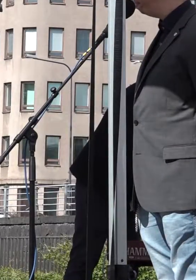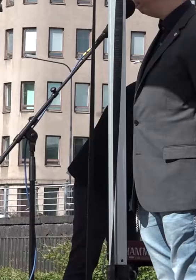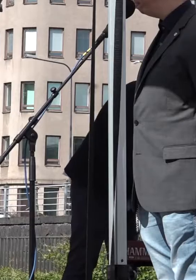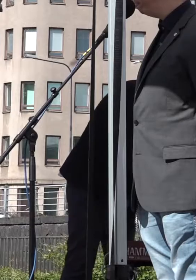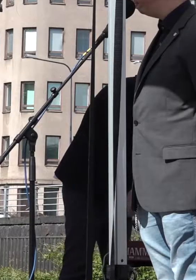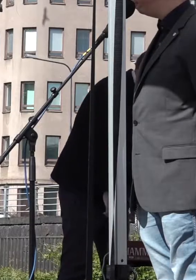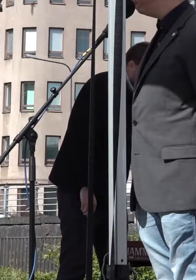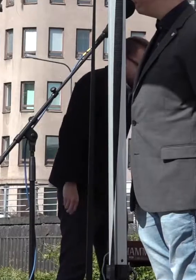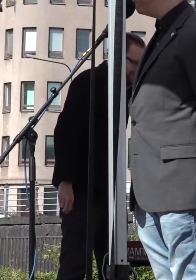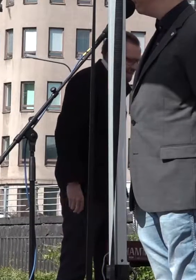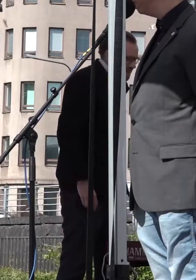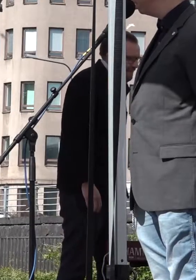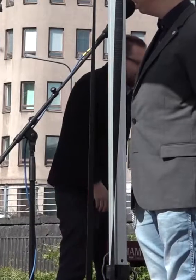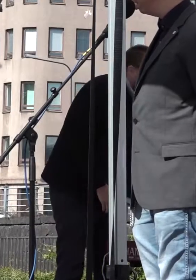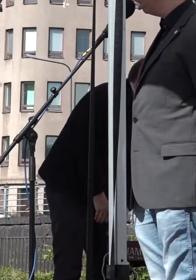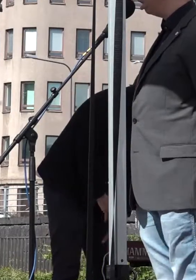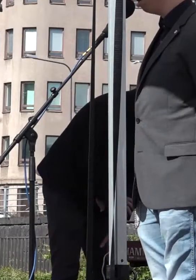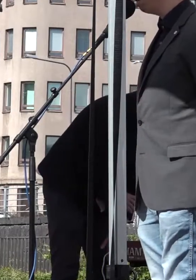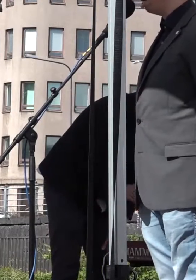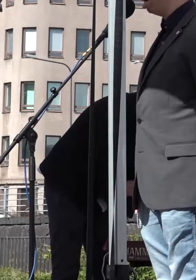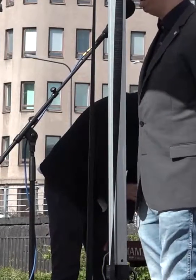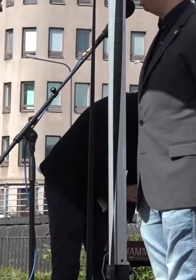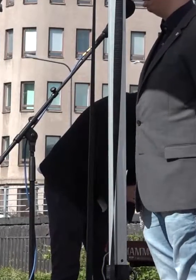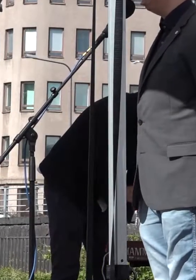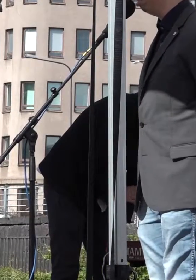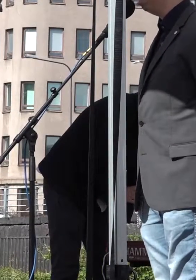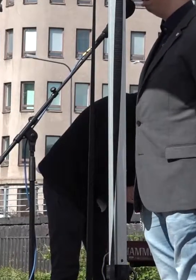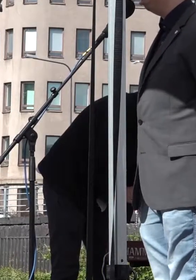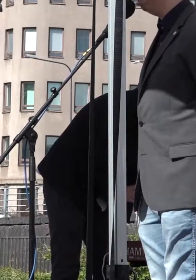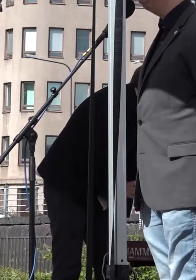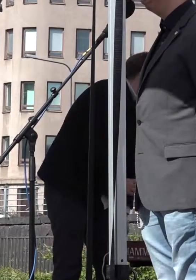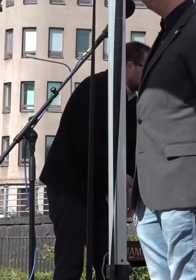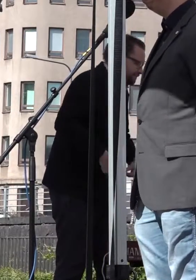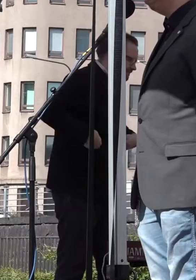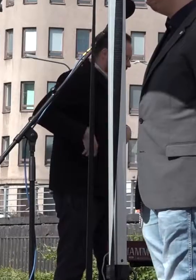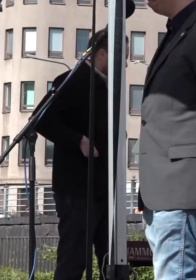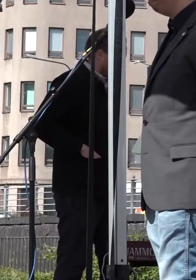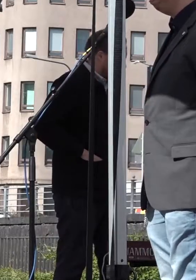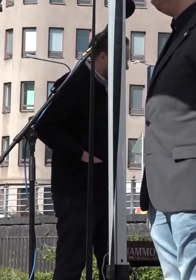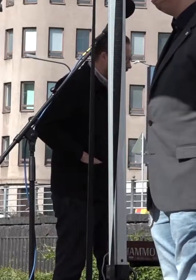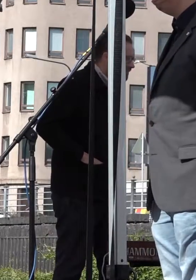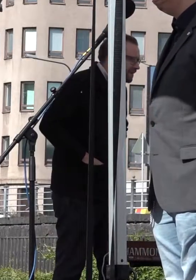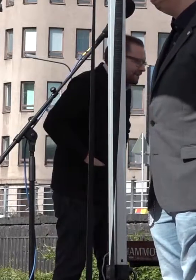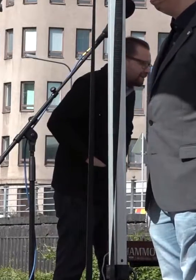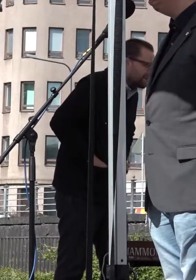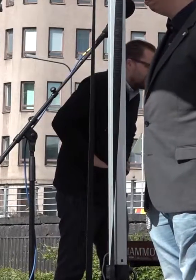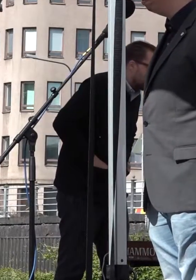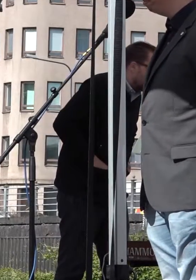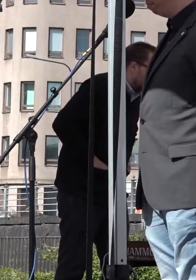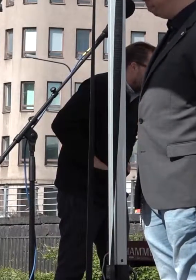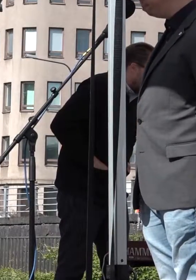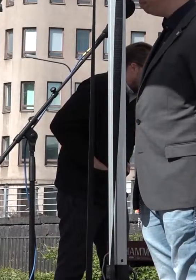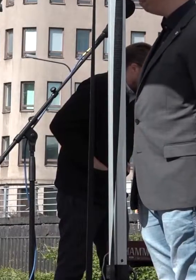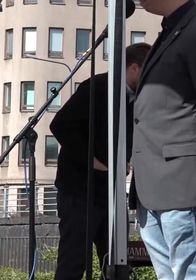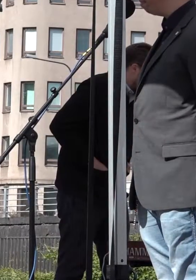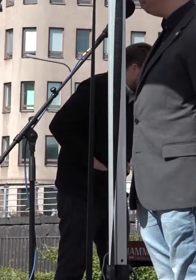saada päättää, kenen kanssa asuu ja missä asuu. Ja jokaisella on oikeus käydä koulua